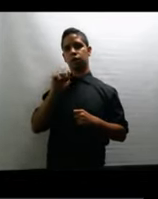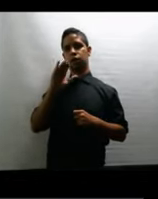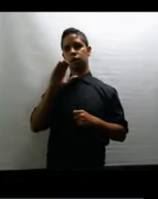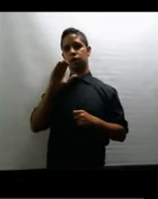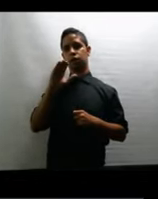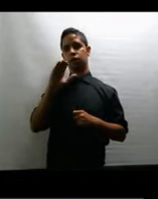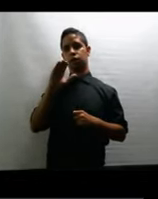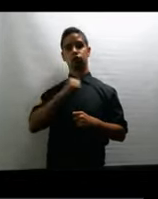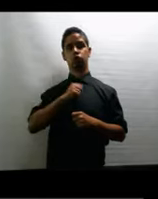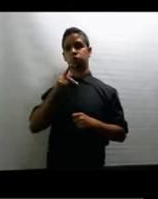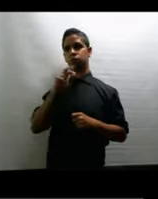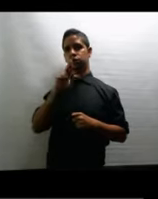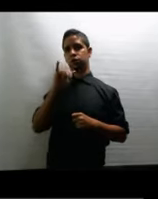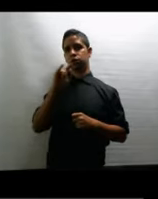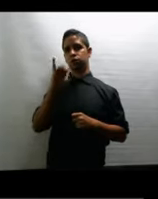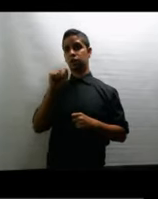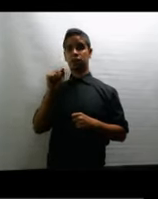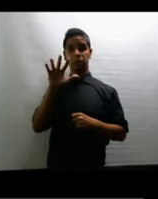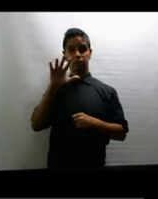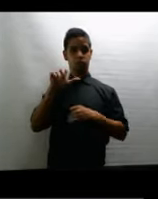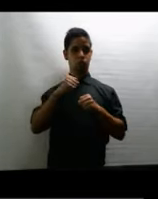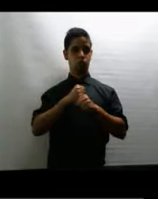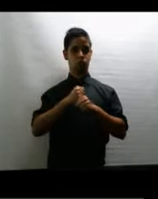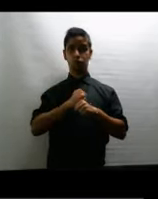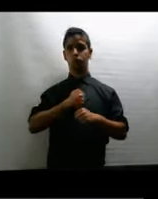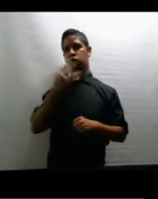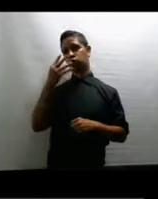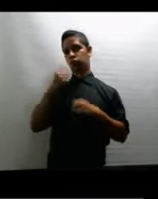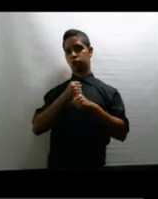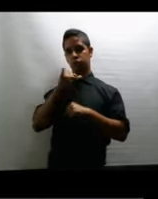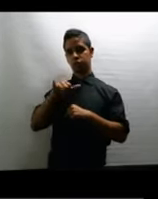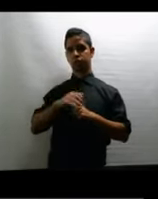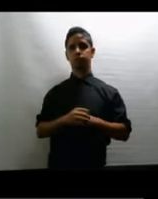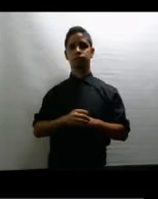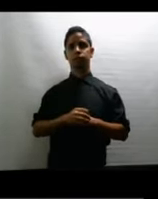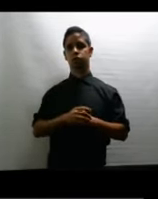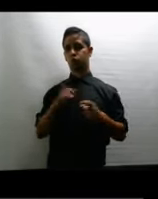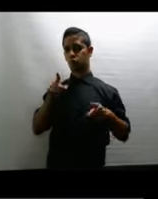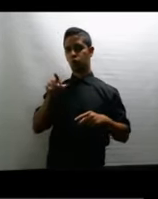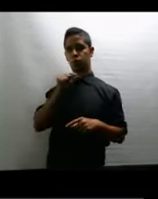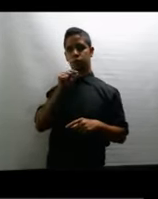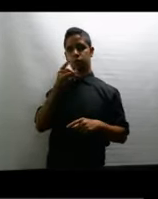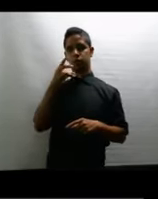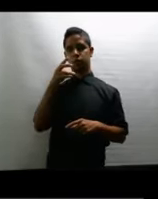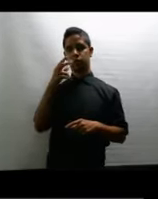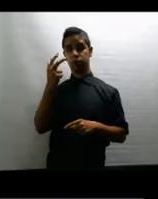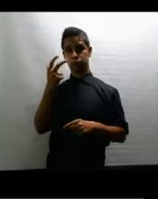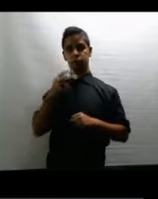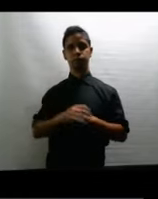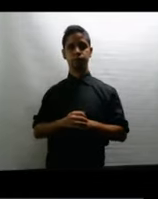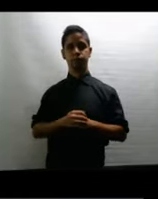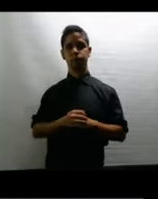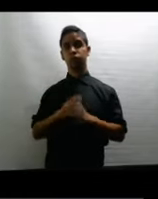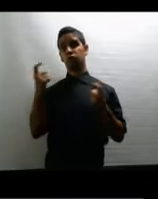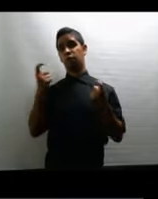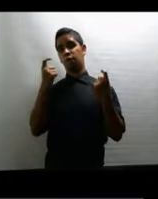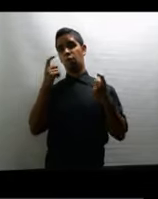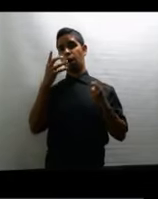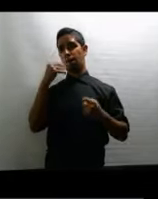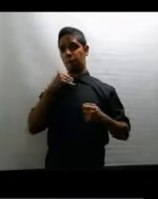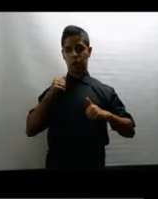Boundless. Wow. Ya van cuatro años. Fue en el 2013. Celebramos los 10 años en Bellas Artes, que yo fue